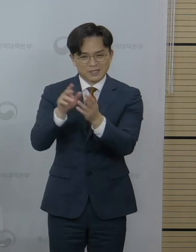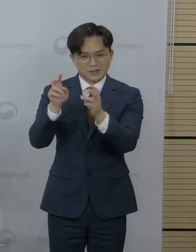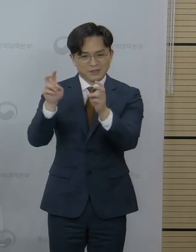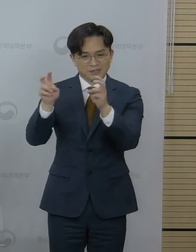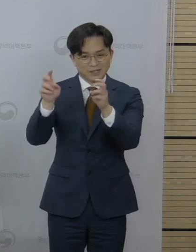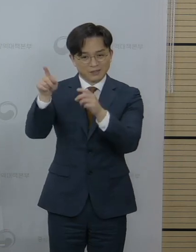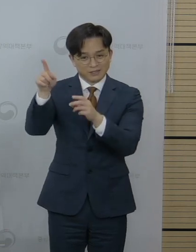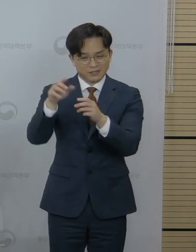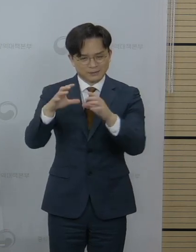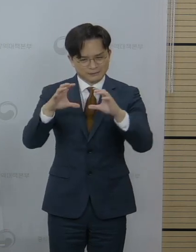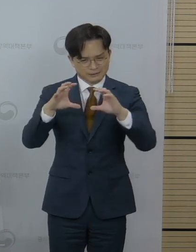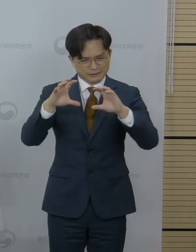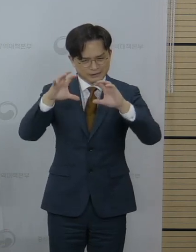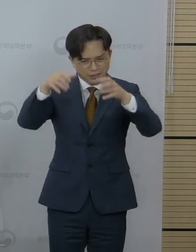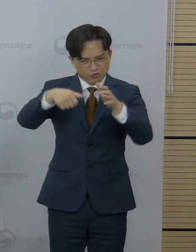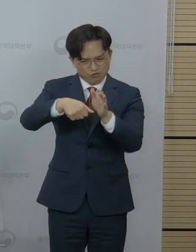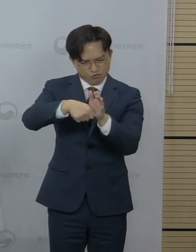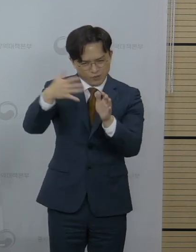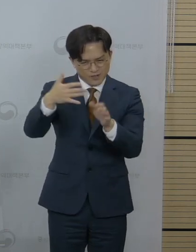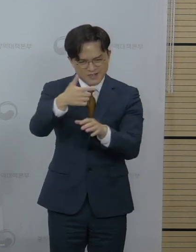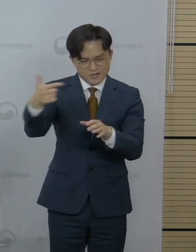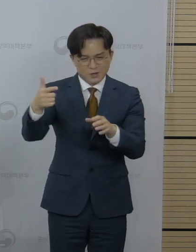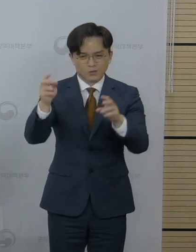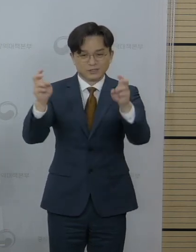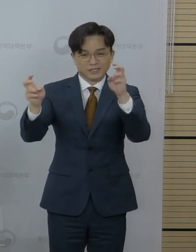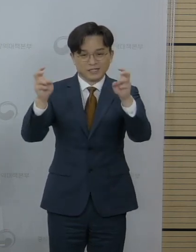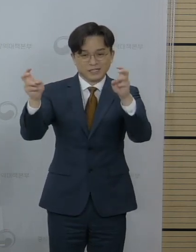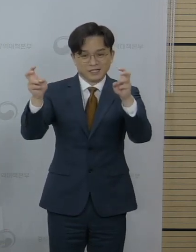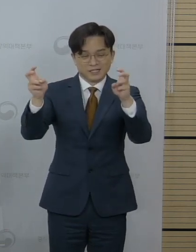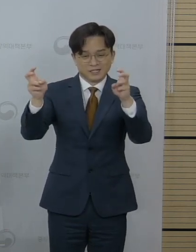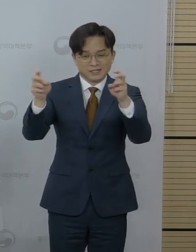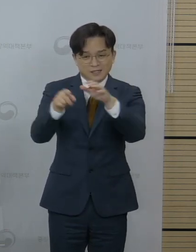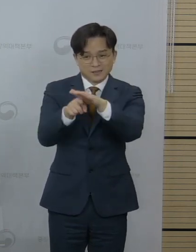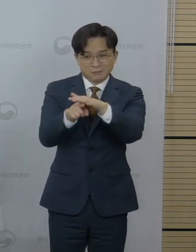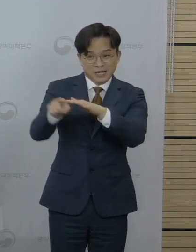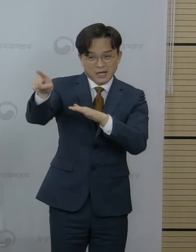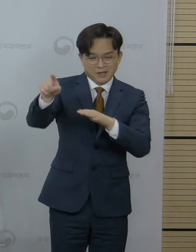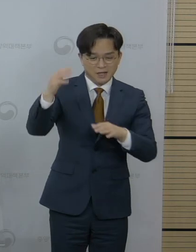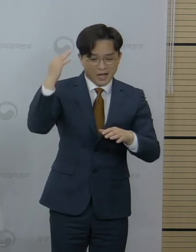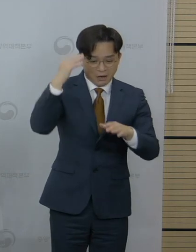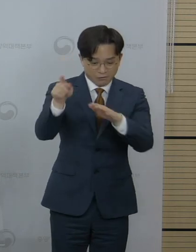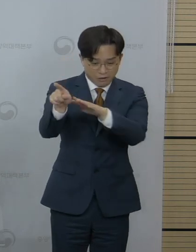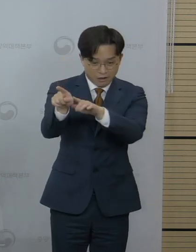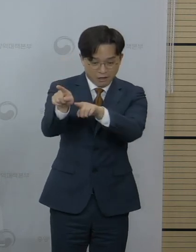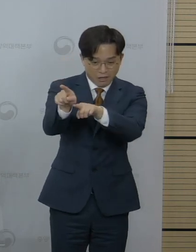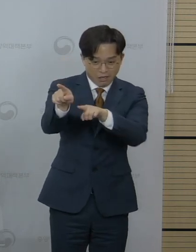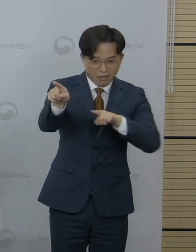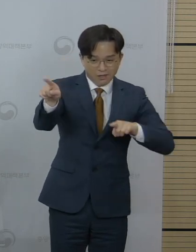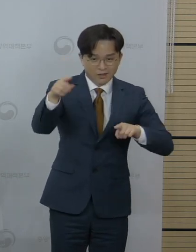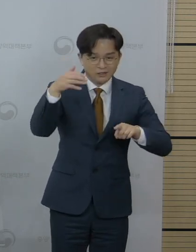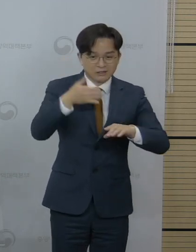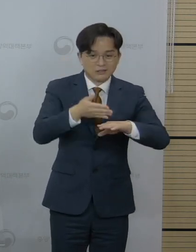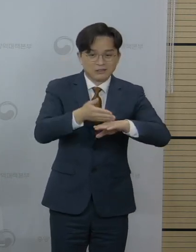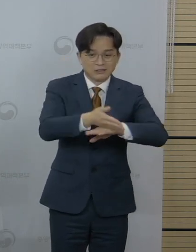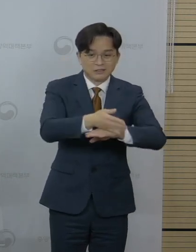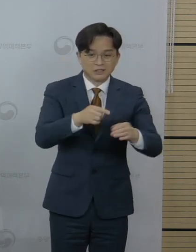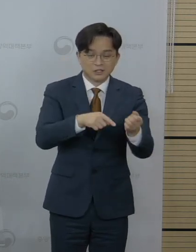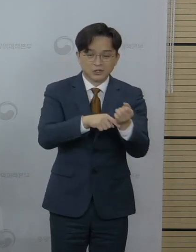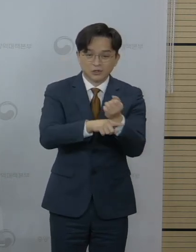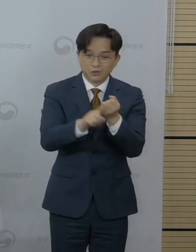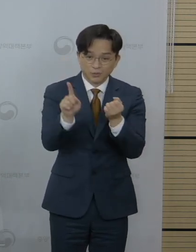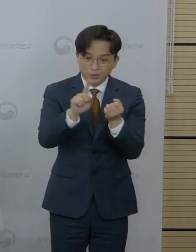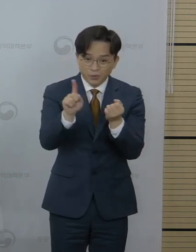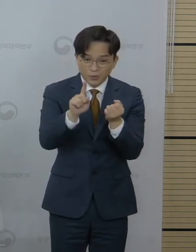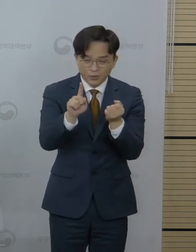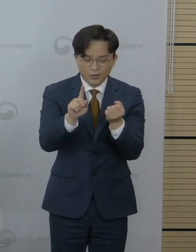추진위원회 등을 통해서 점검을 해보면 전체적으로 그동안 우리가 그 축적된 어떤 경험 또